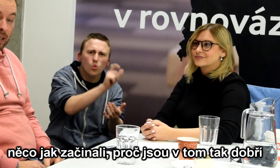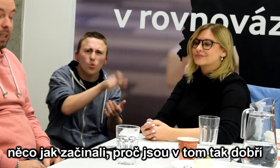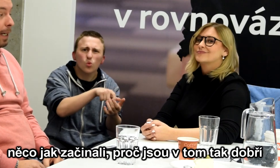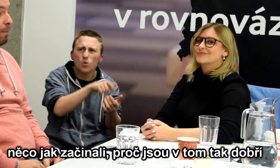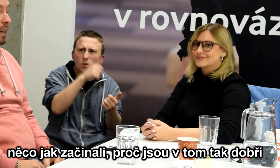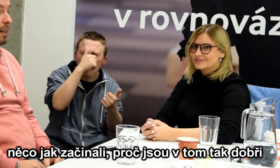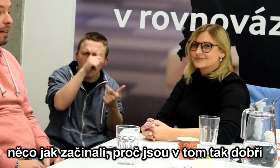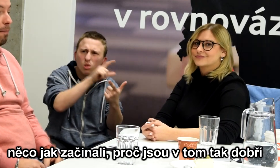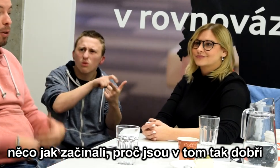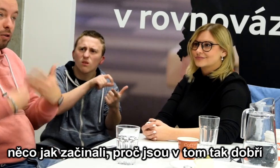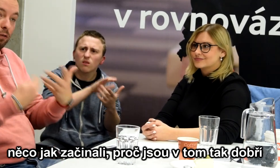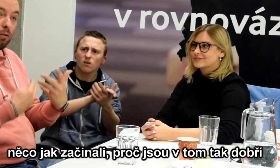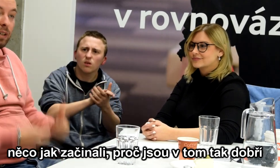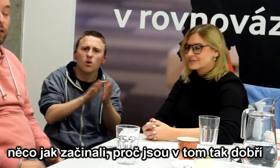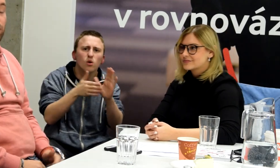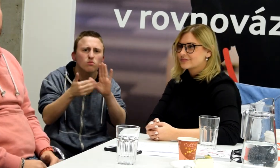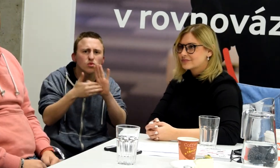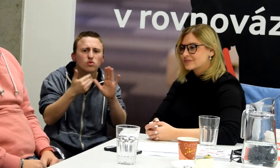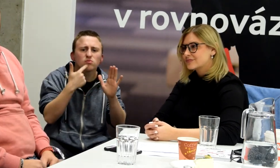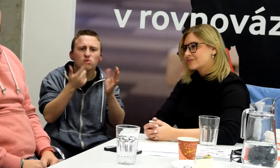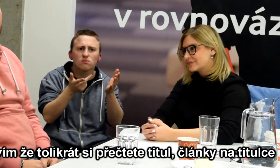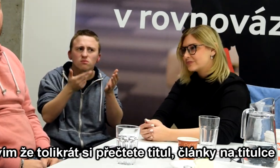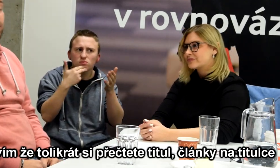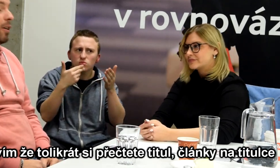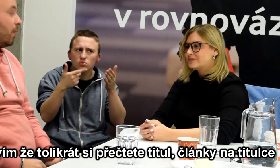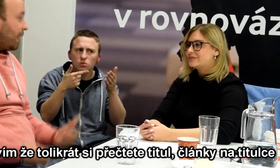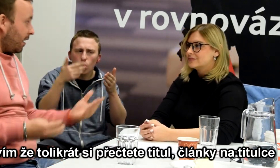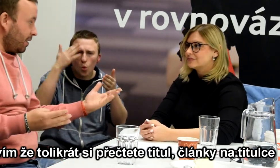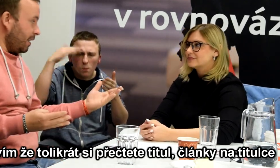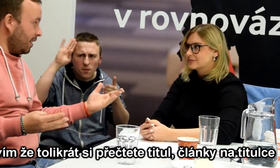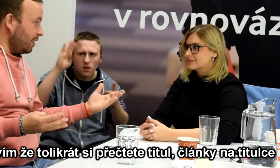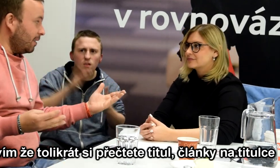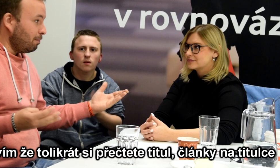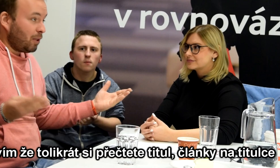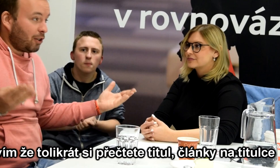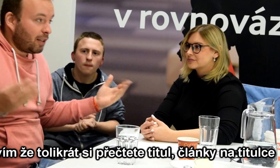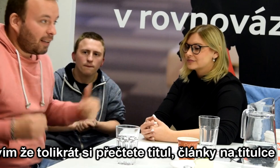začínali, proč jsou v tom tak dobří. Vím, že kolikrát si přečtete i